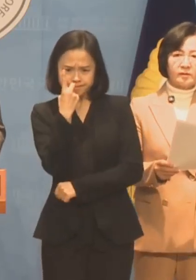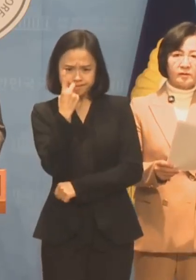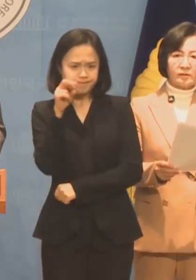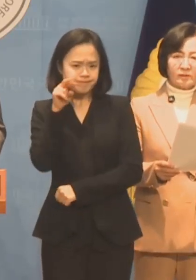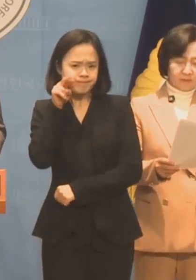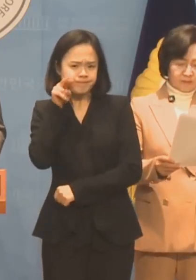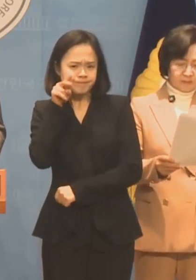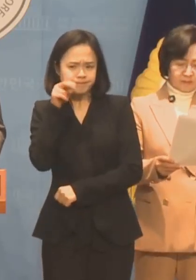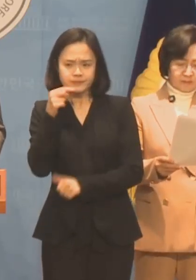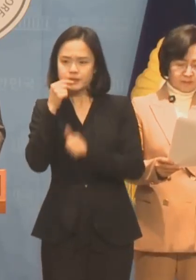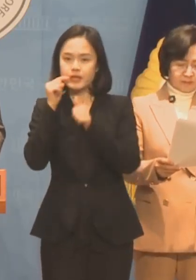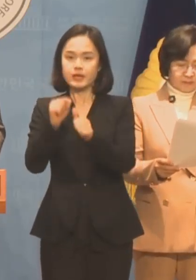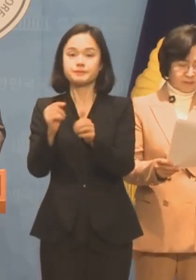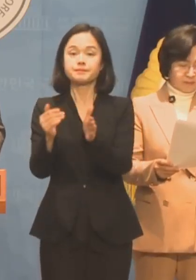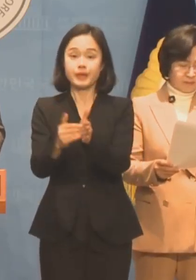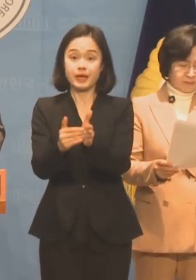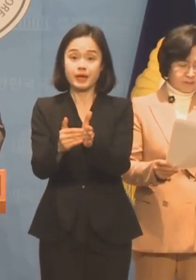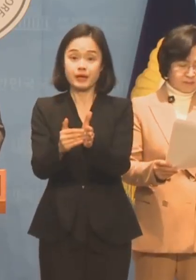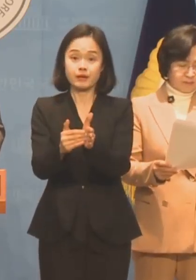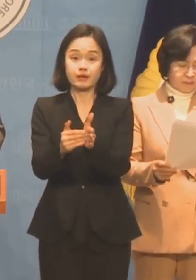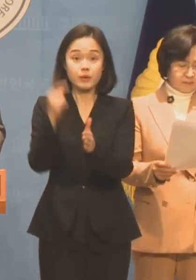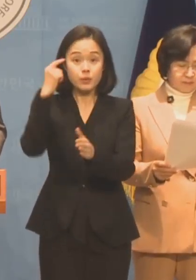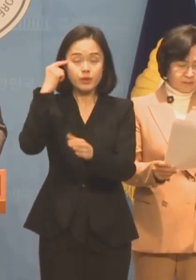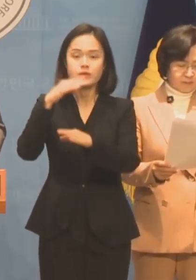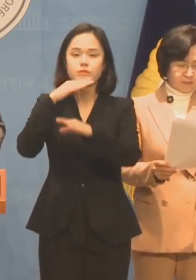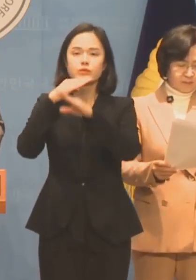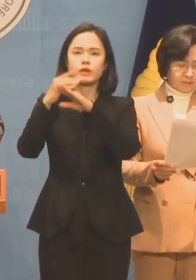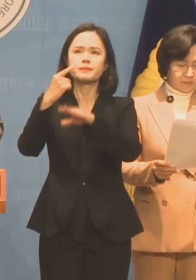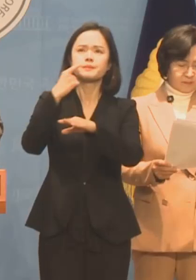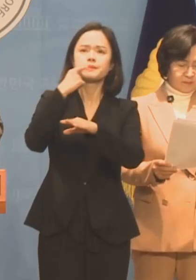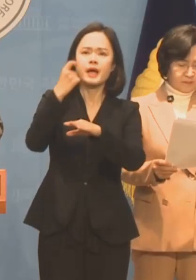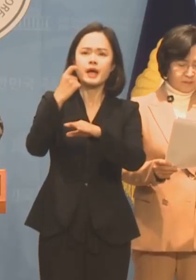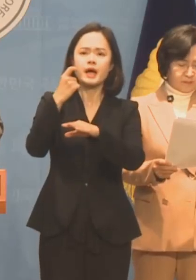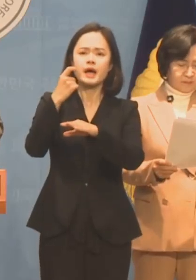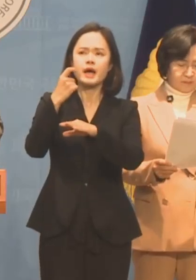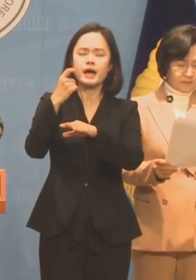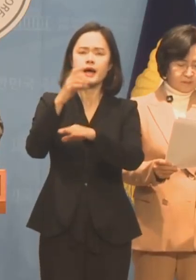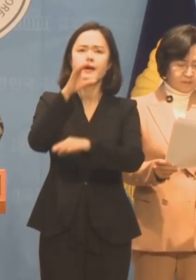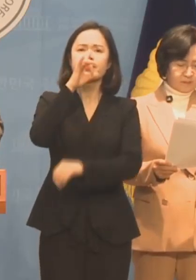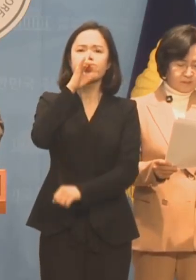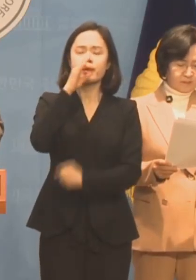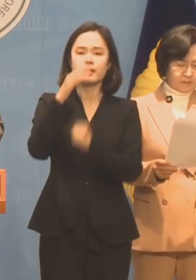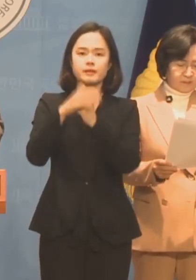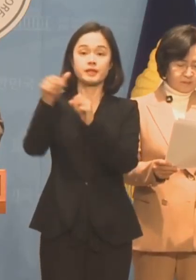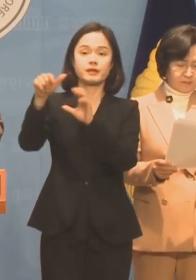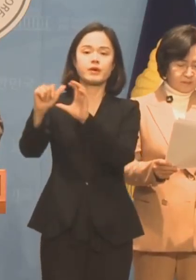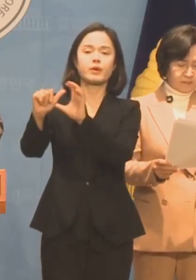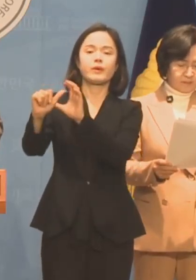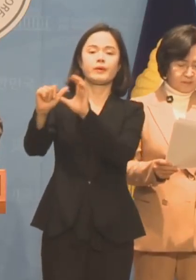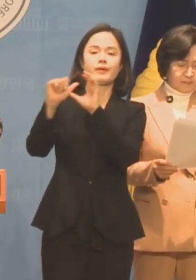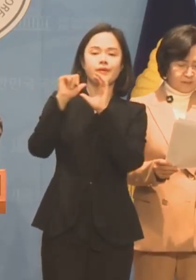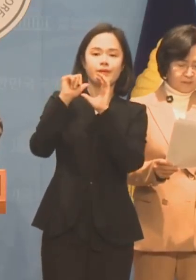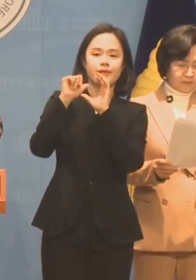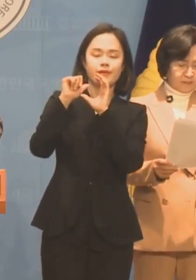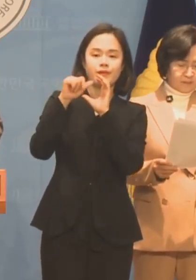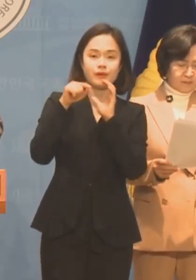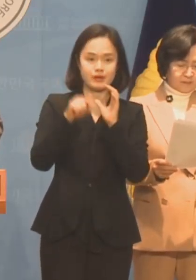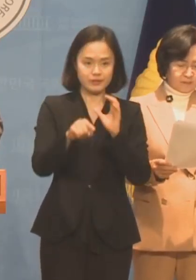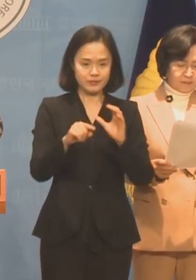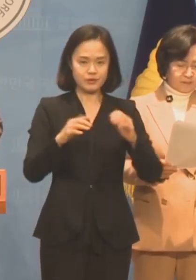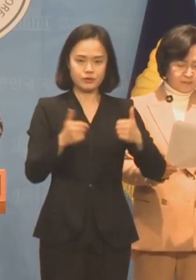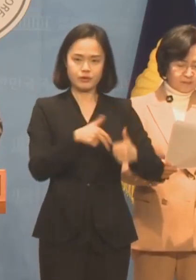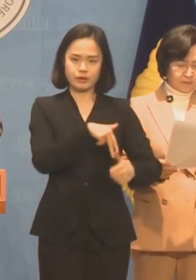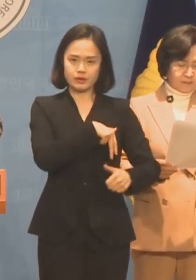여차하면 북한 도발을 빌미로 총선 전 계엄을 하려 했던 것으로 의심되며